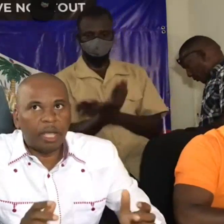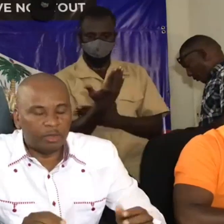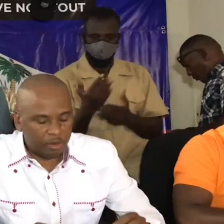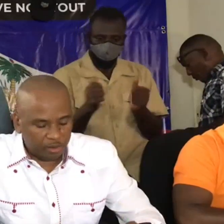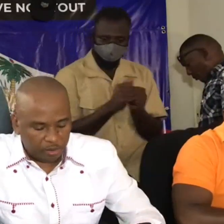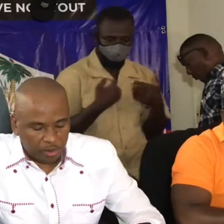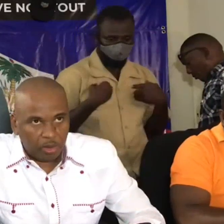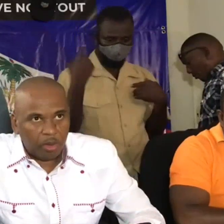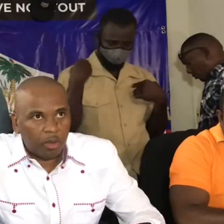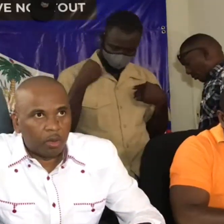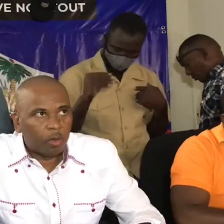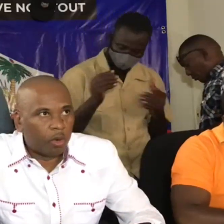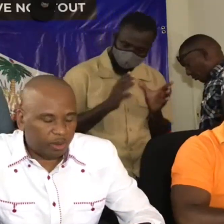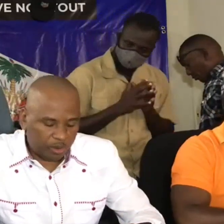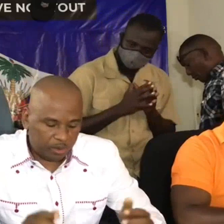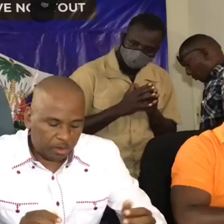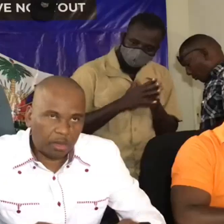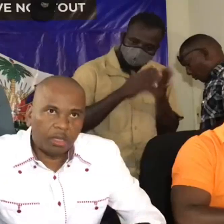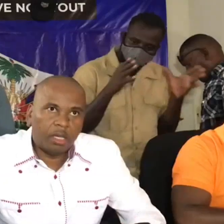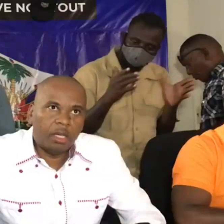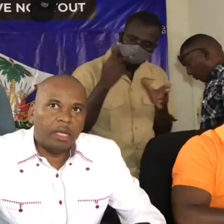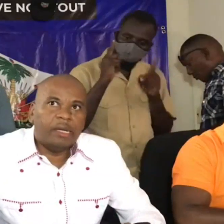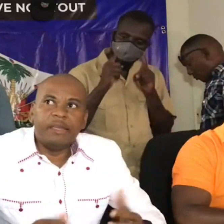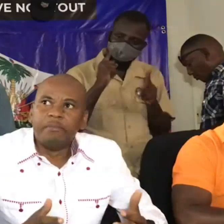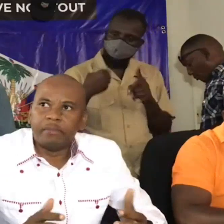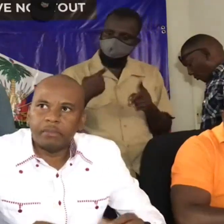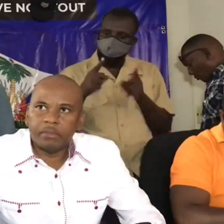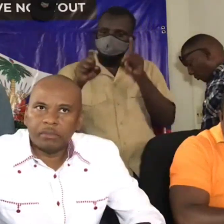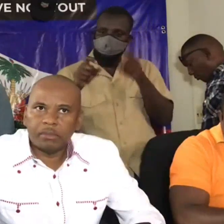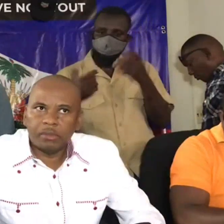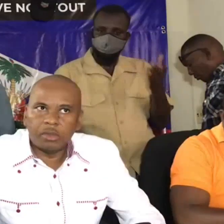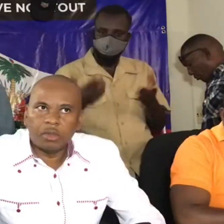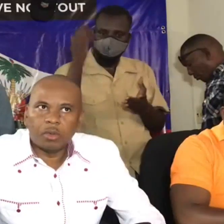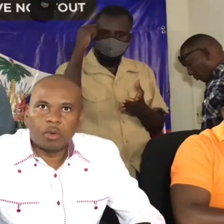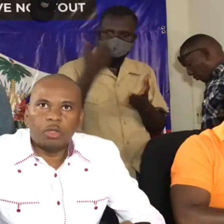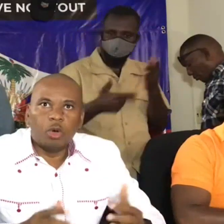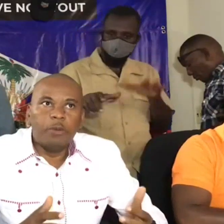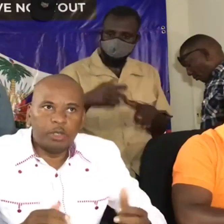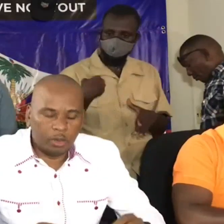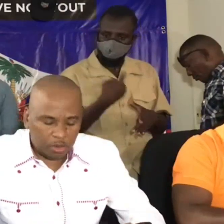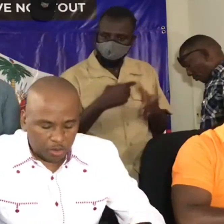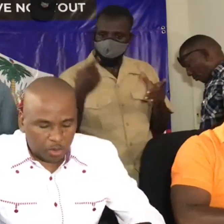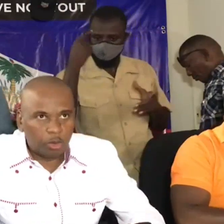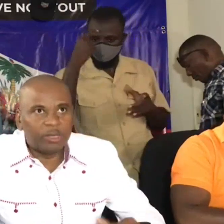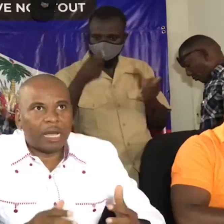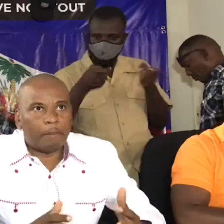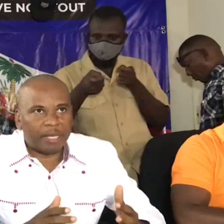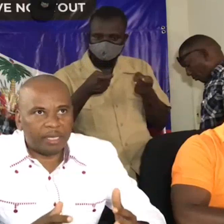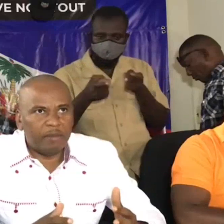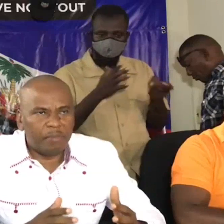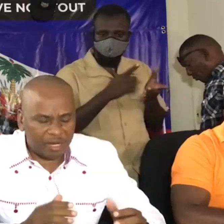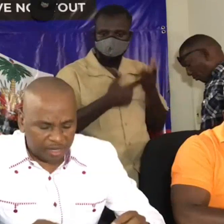la dictature, contre les crimes, contre la corruption. Contre tout ça